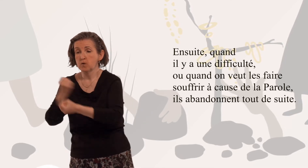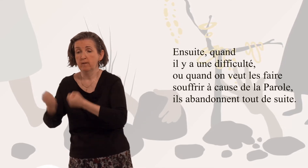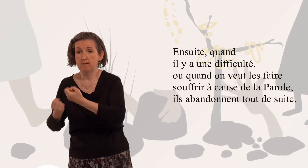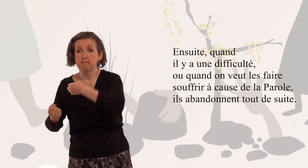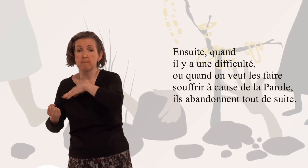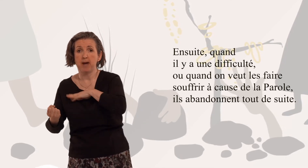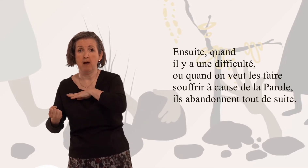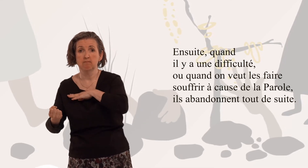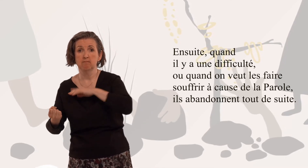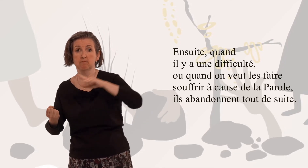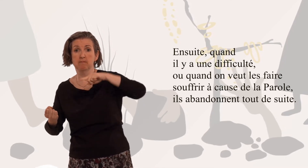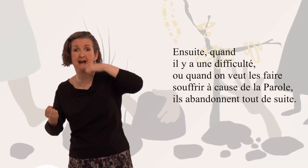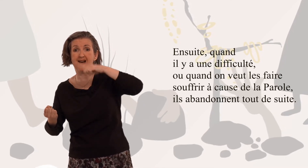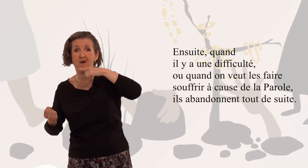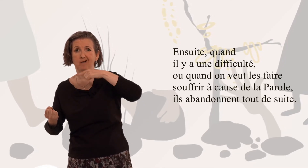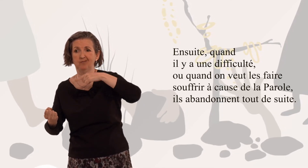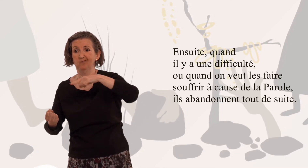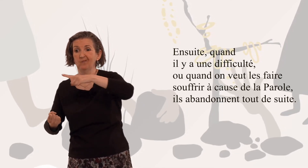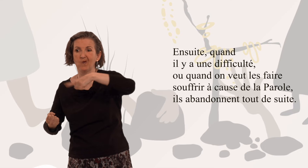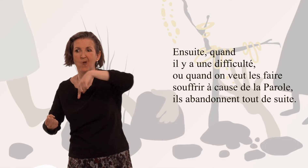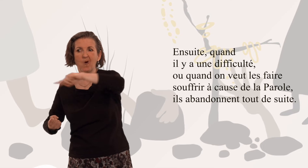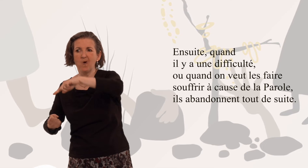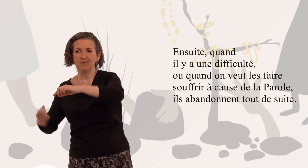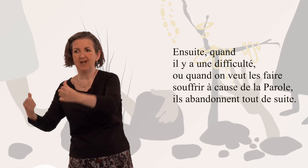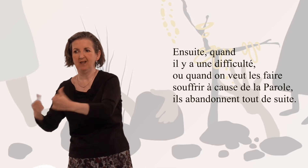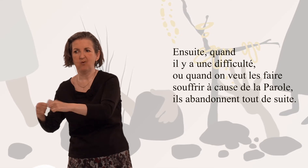parole, ils abandonnent tout de suite.